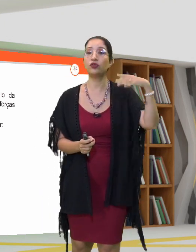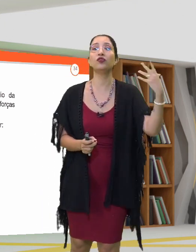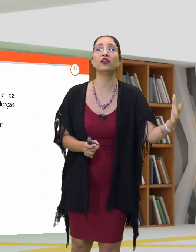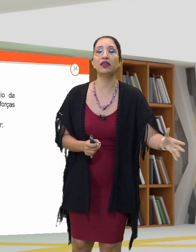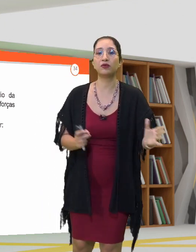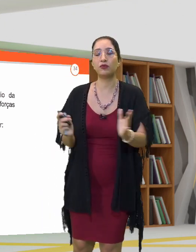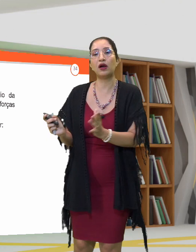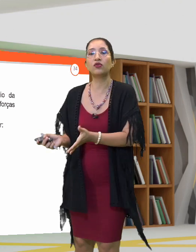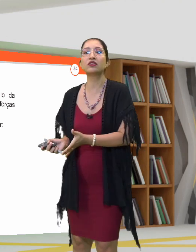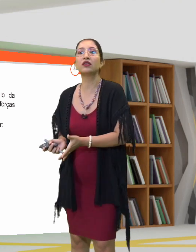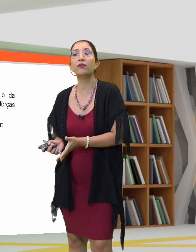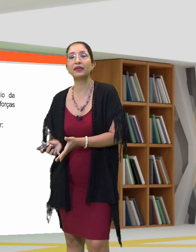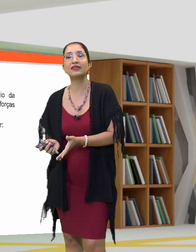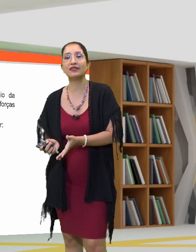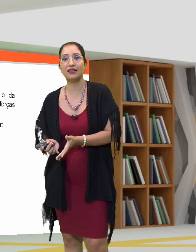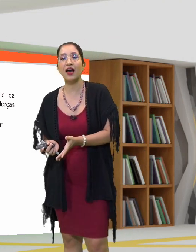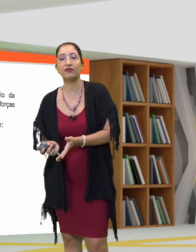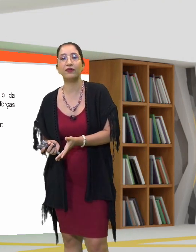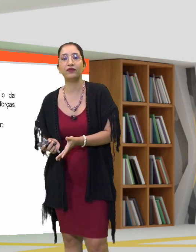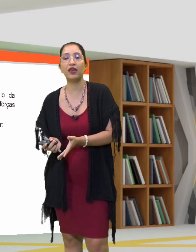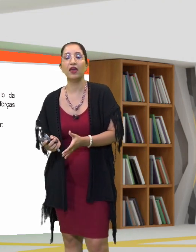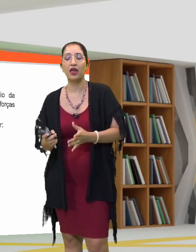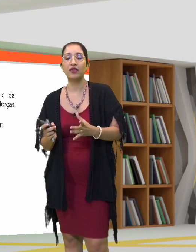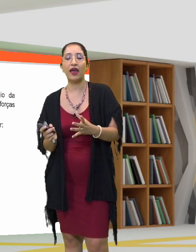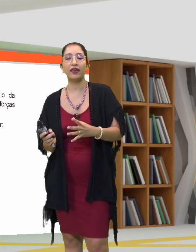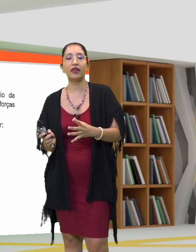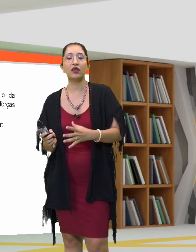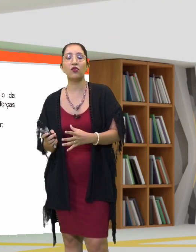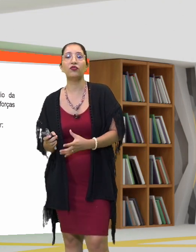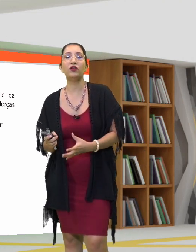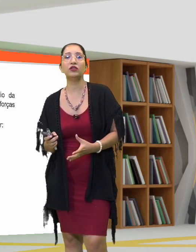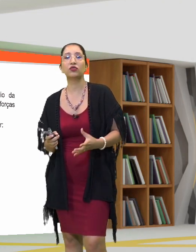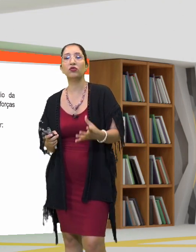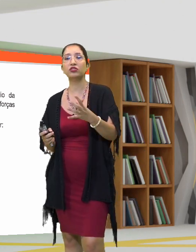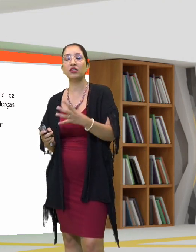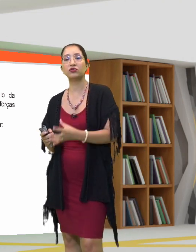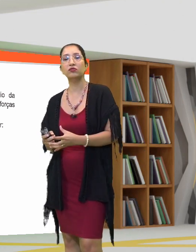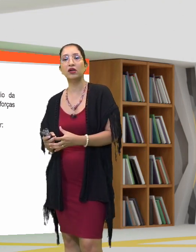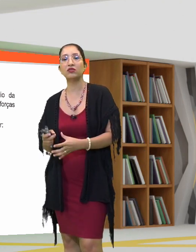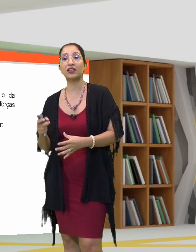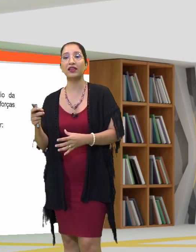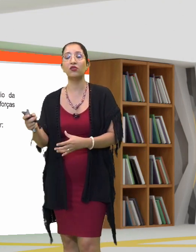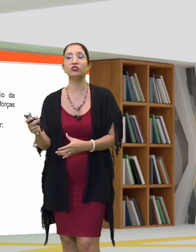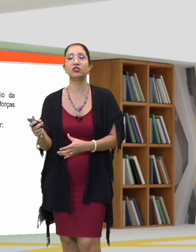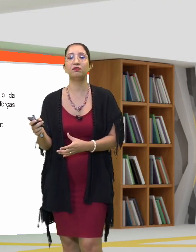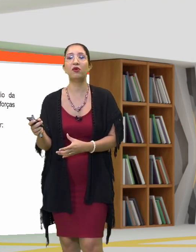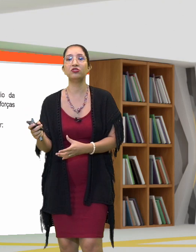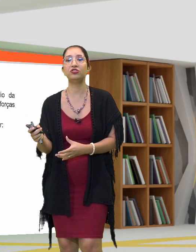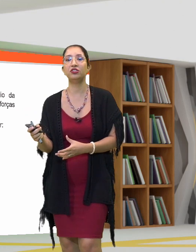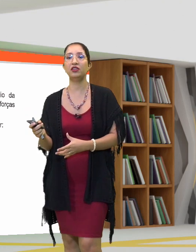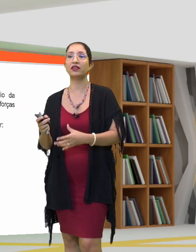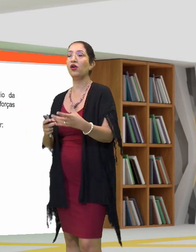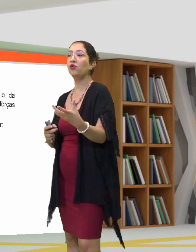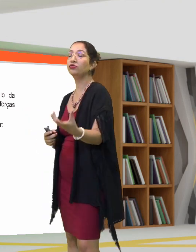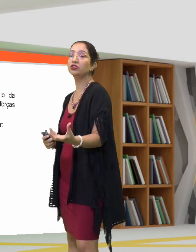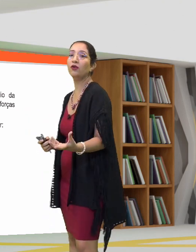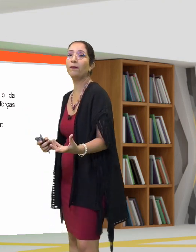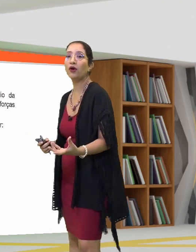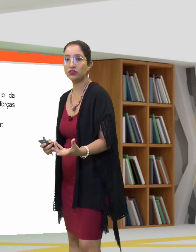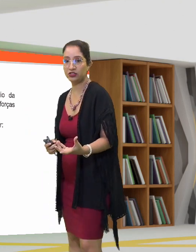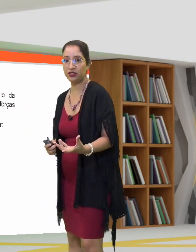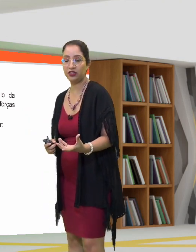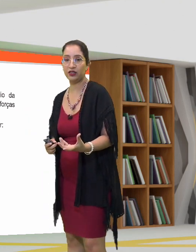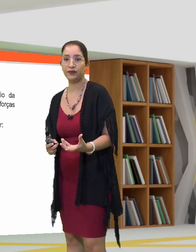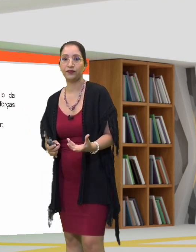maneira muito violenta por uma coisa que não precisava, né? E aí entra em conflito com os direitos humanos, até onde se pode ir, até onde